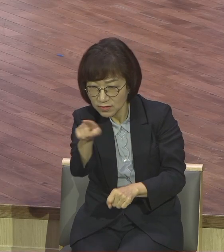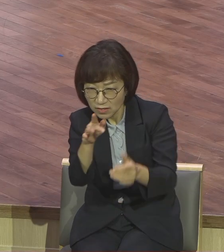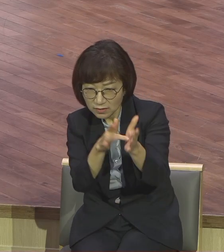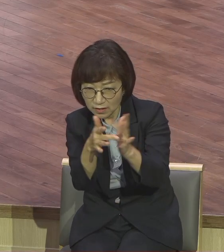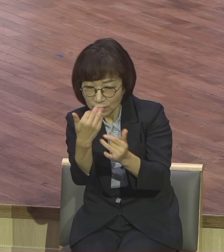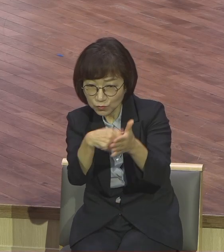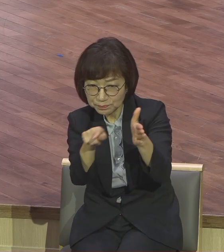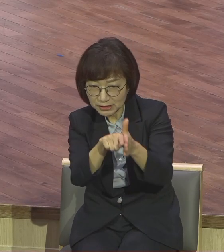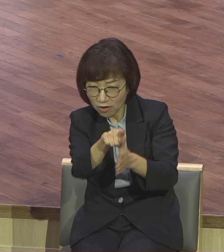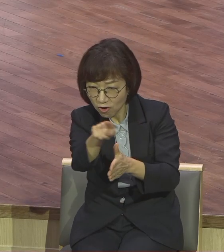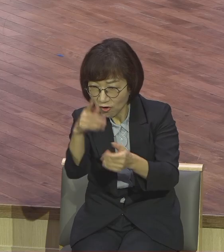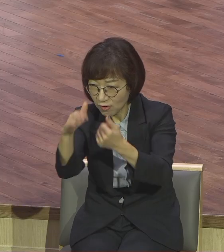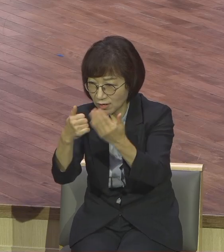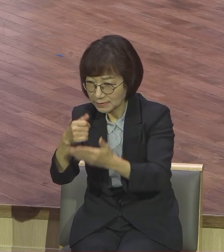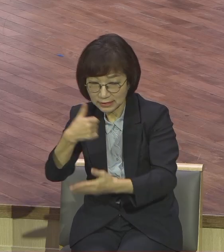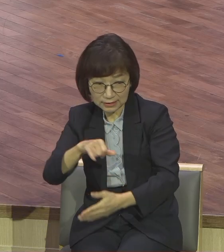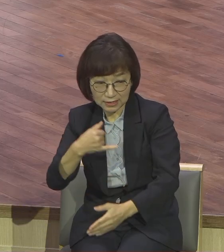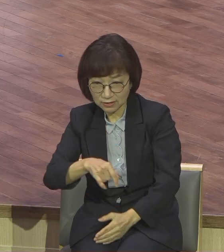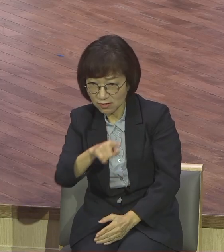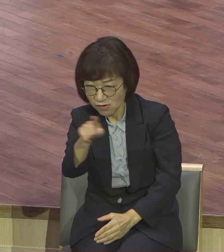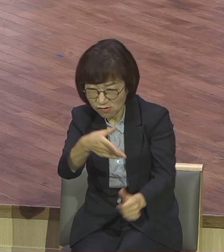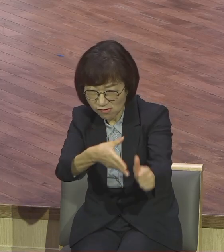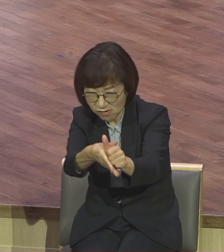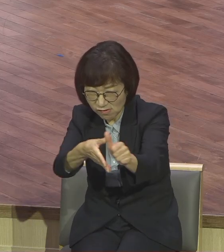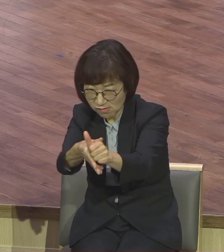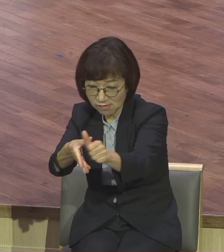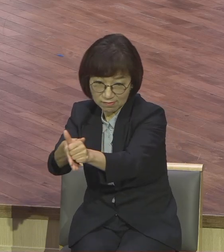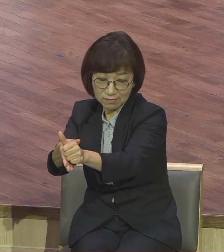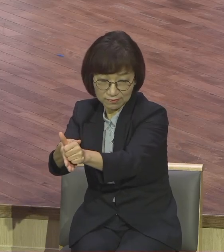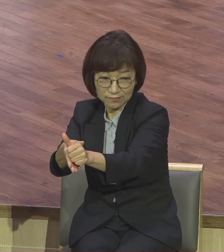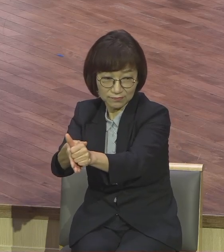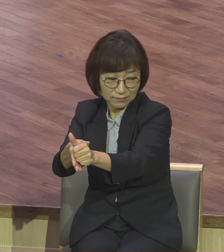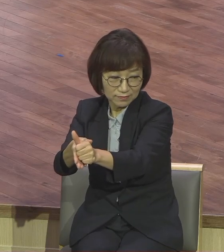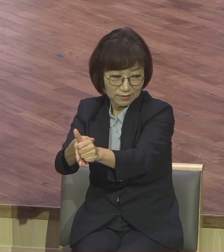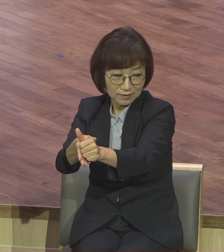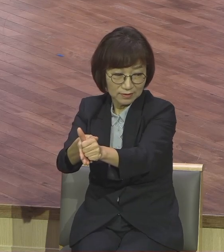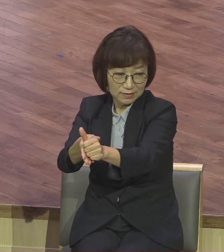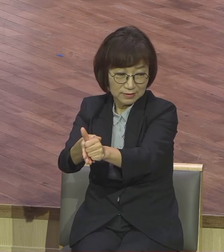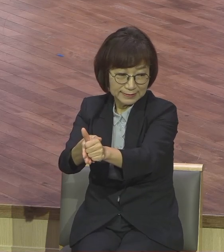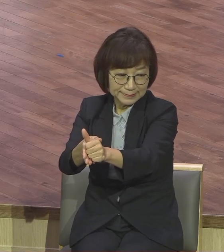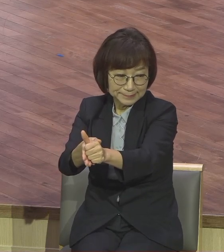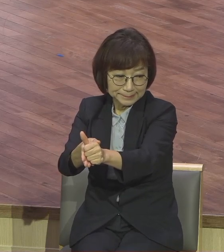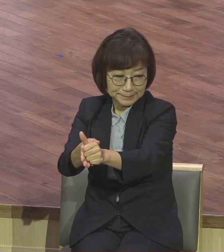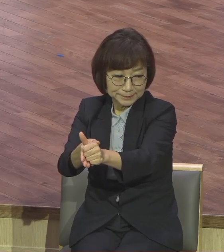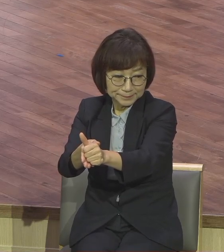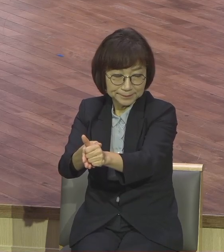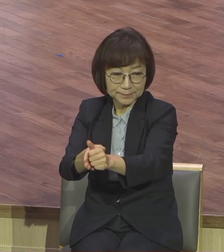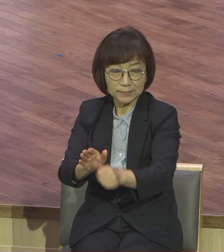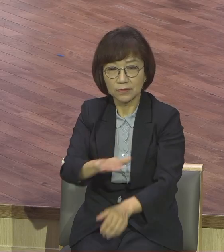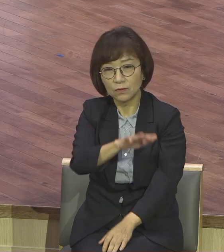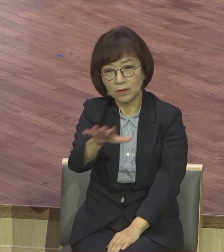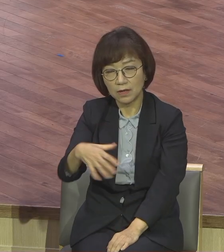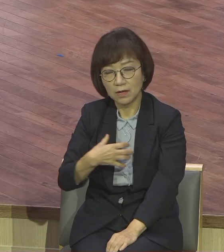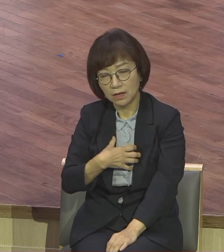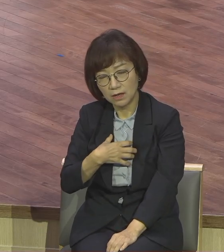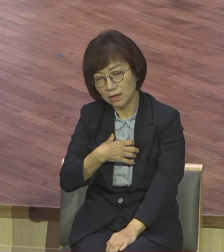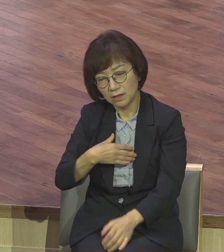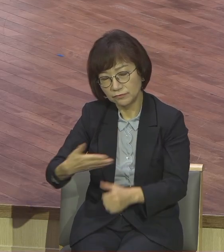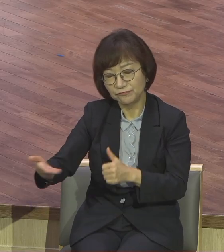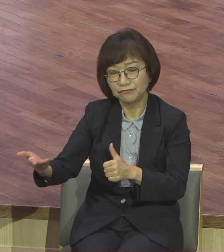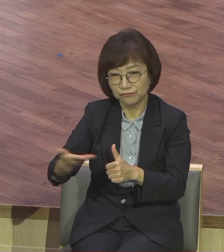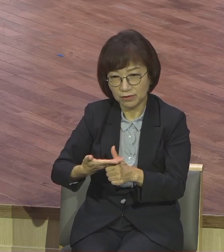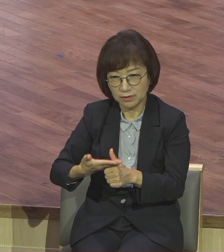기독신자들, 하나님의 자녀 된 사람들에게 공격을 해서 그렇게 우리를 괴롭히기